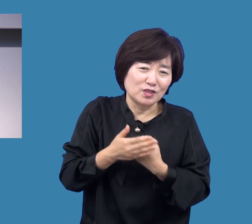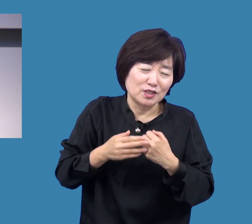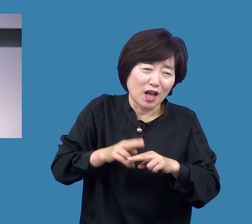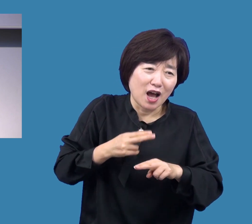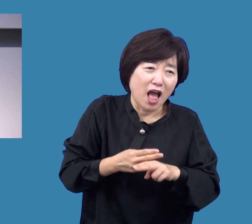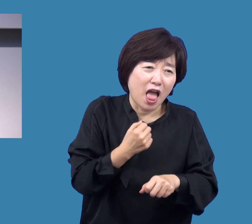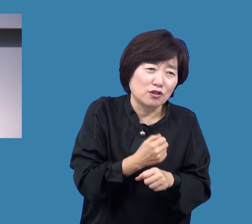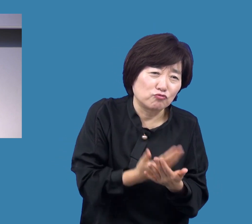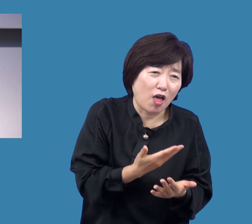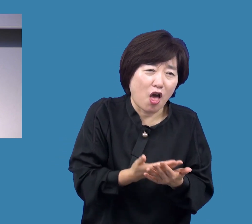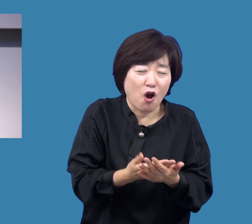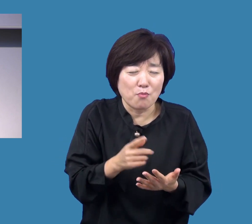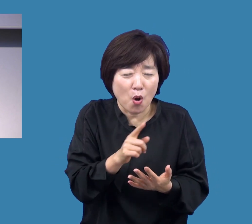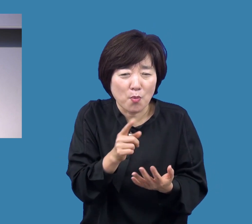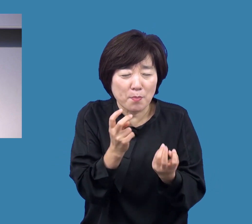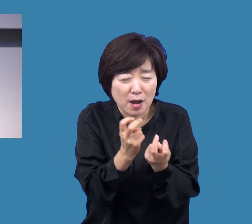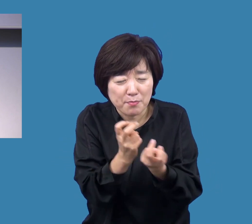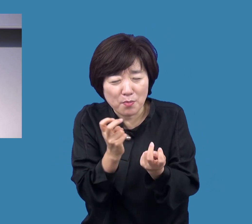거짓말이고 사기야.